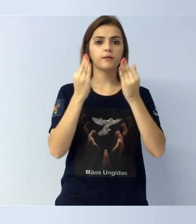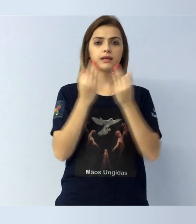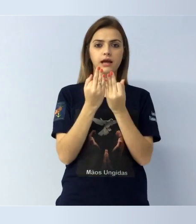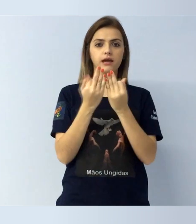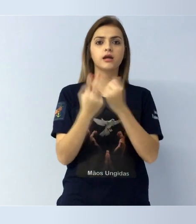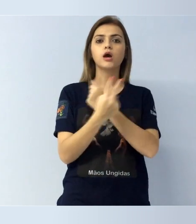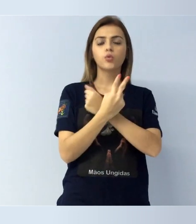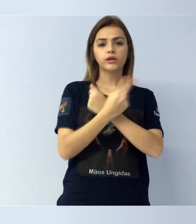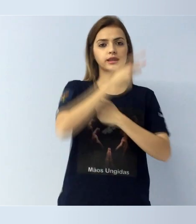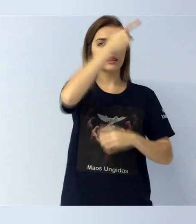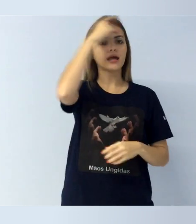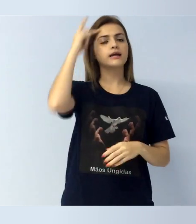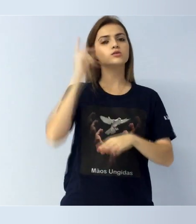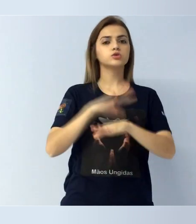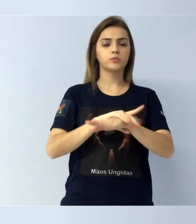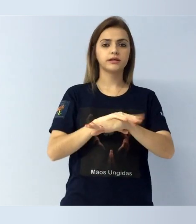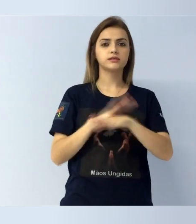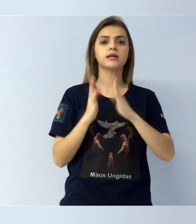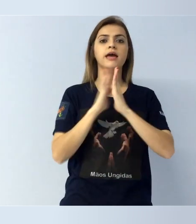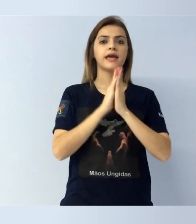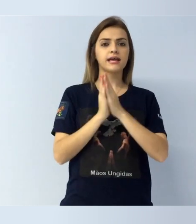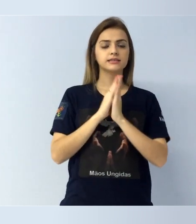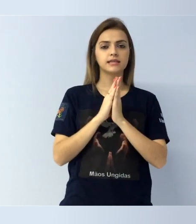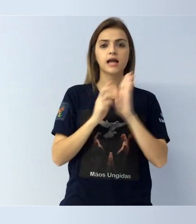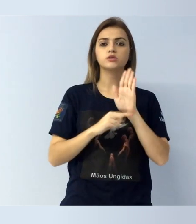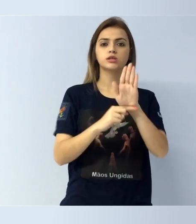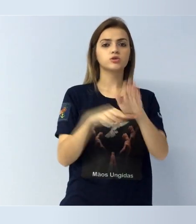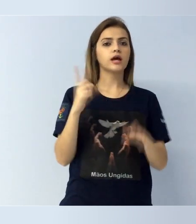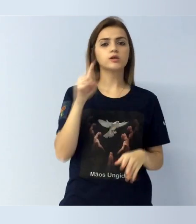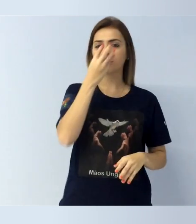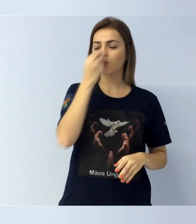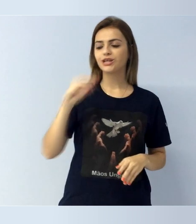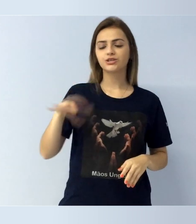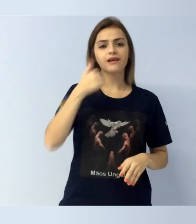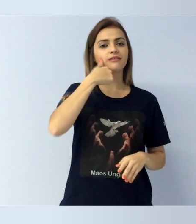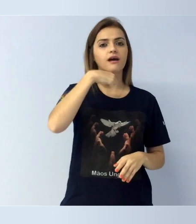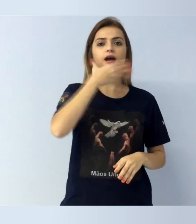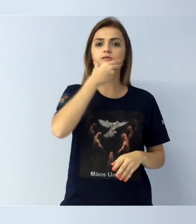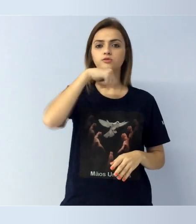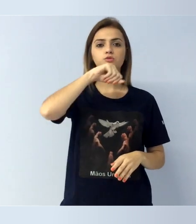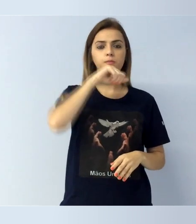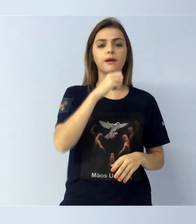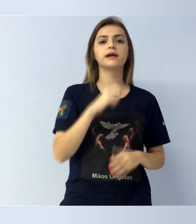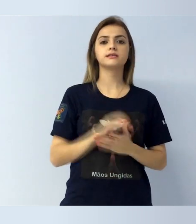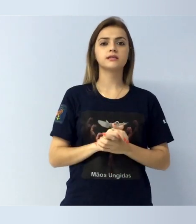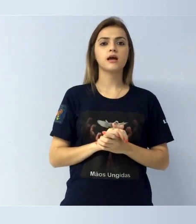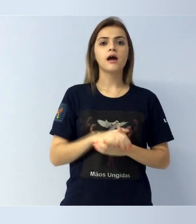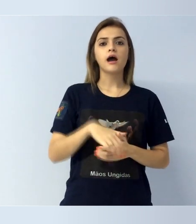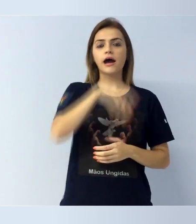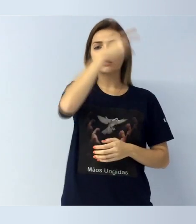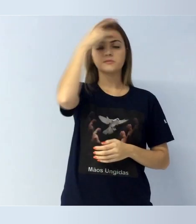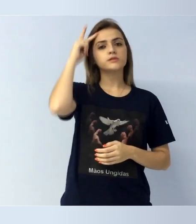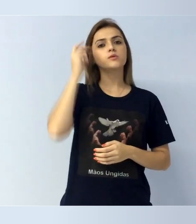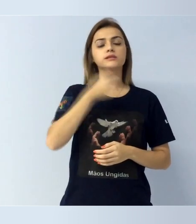no cuidado dos seus doentes, rezar por eles, ajudá-los a não abandonar os pais, os parentes idosos, é